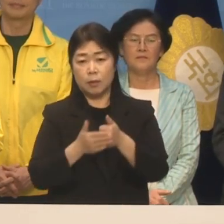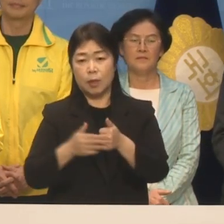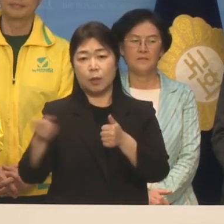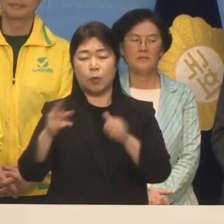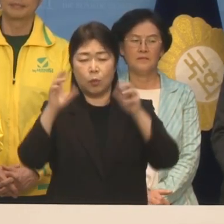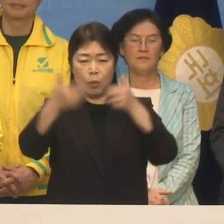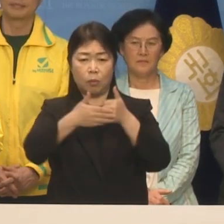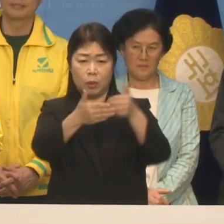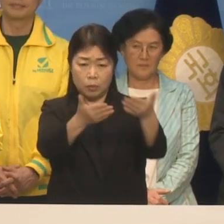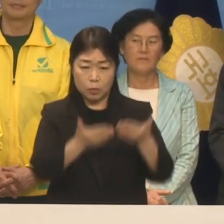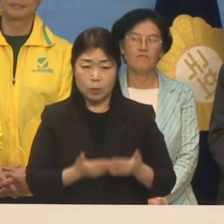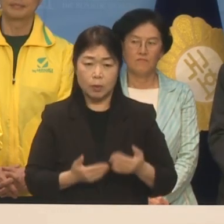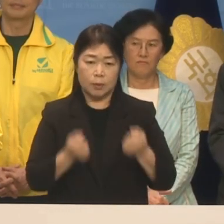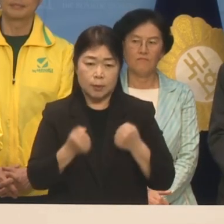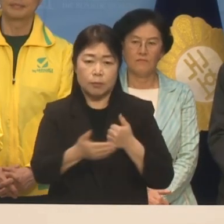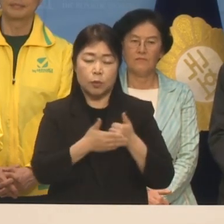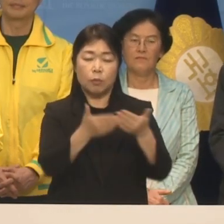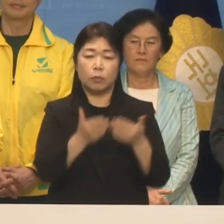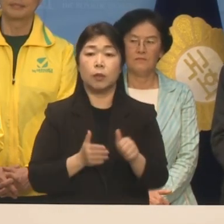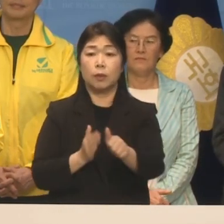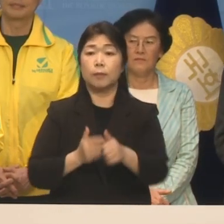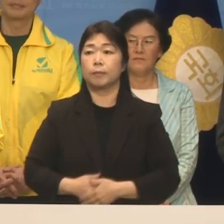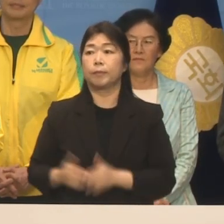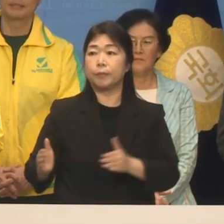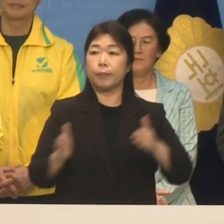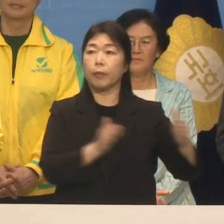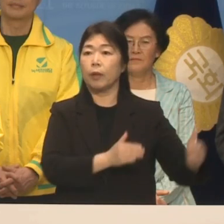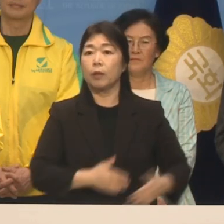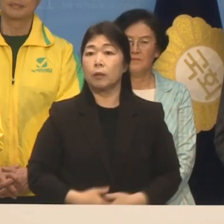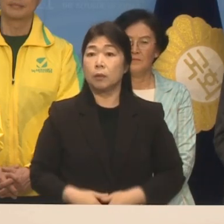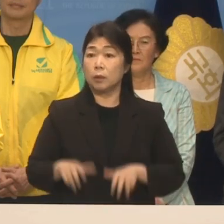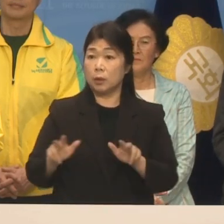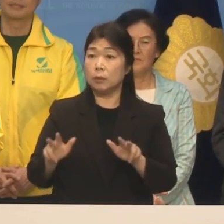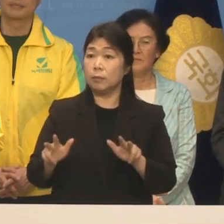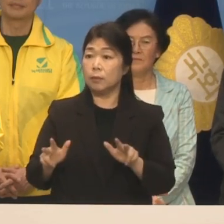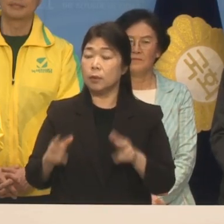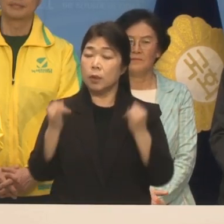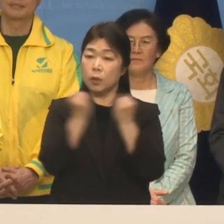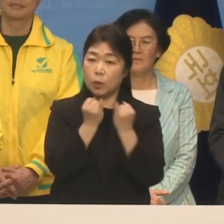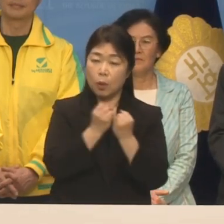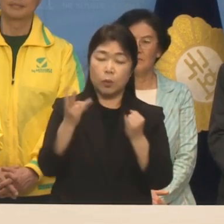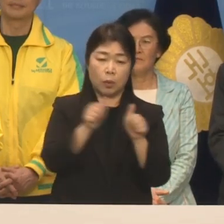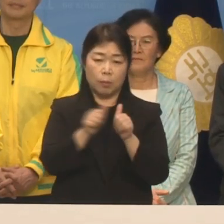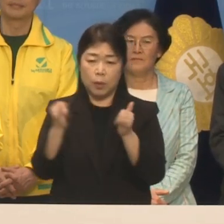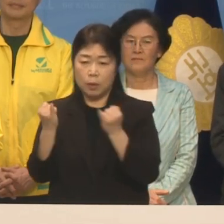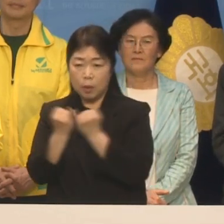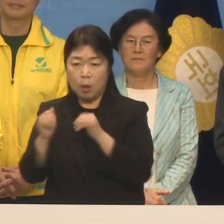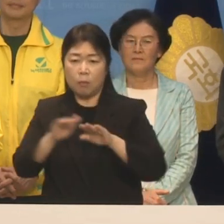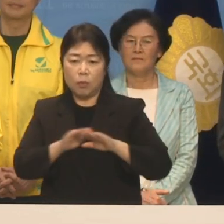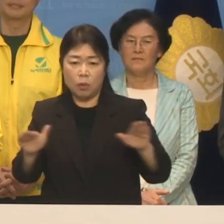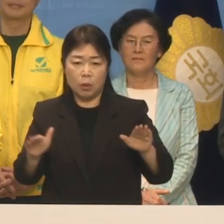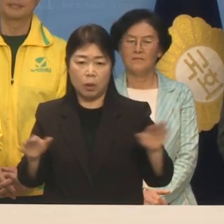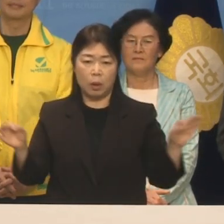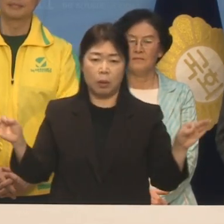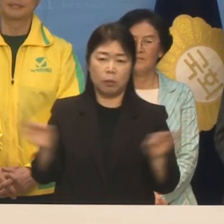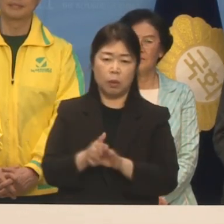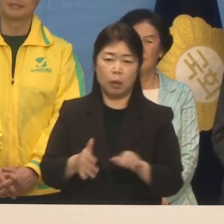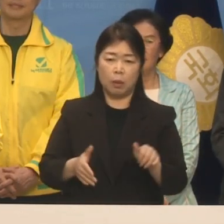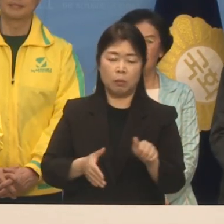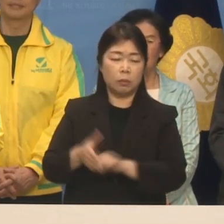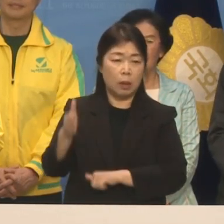성원을 부탁드리겠습니다. 다음은 지금 여성과 성평등을 지우고 있는 윤석열 정권에